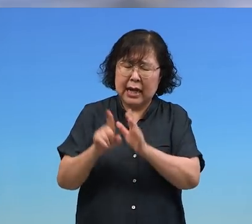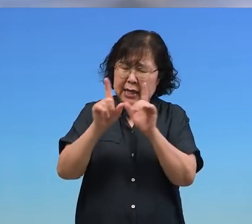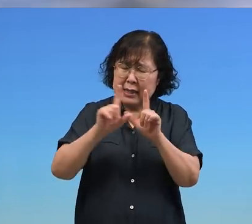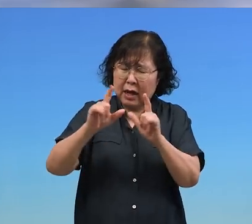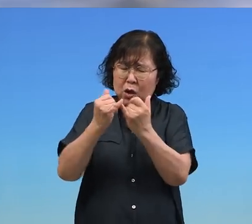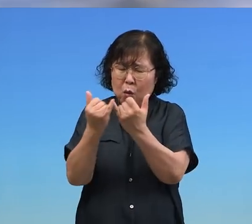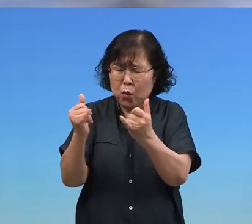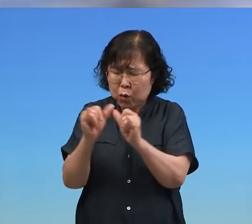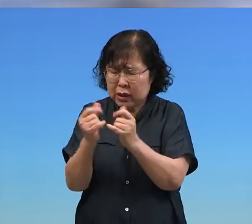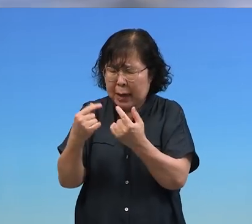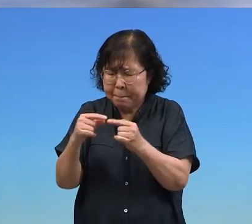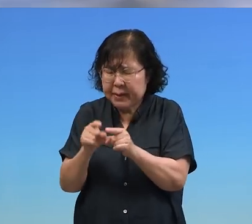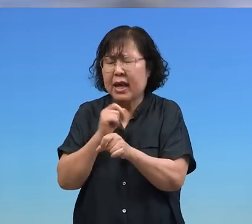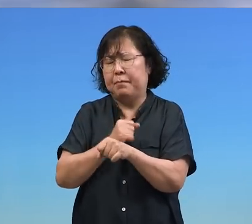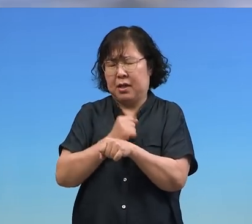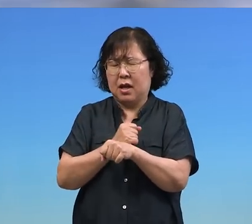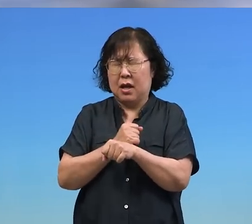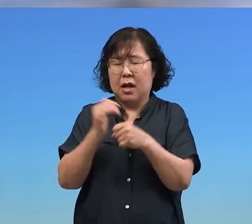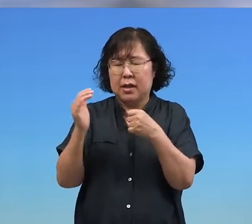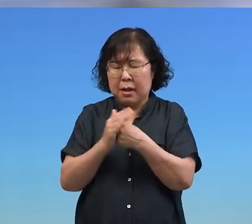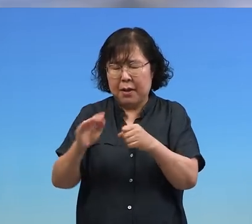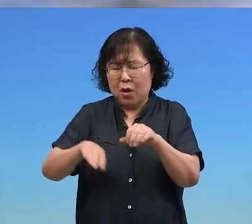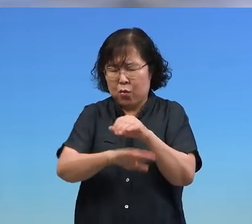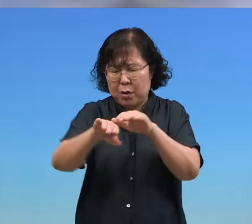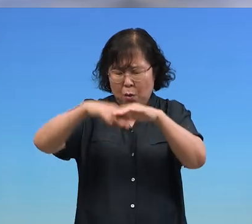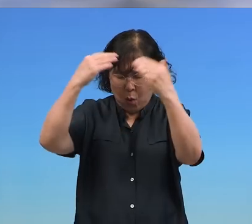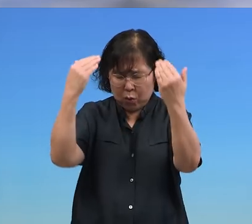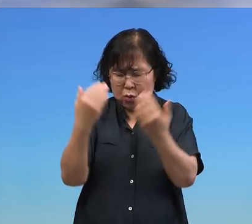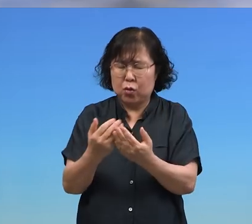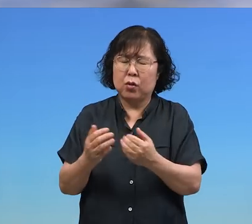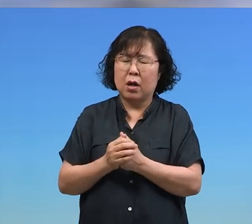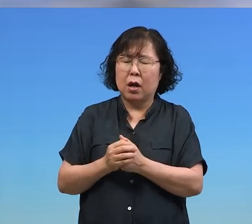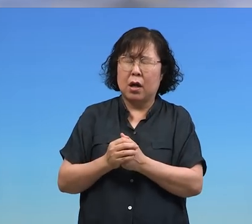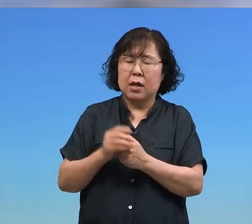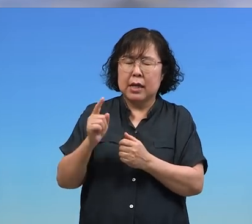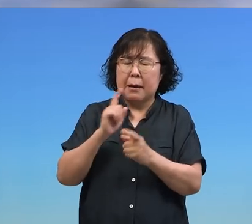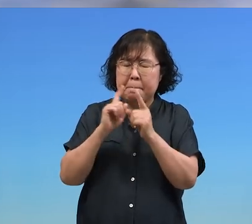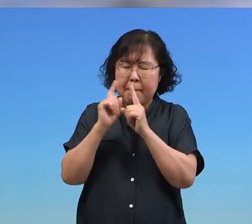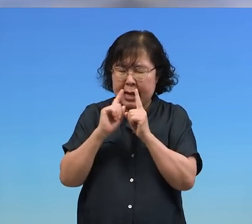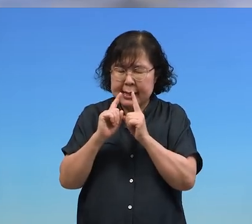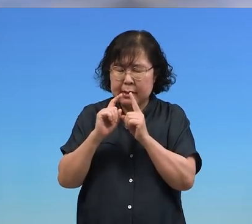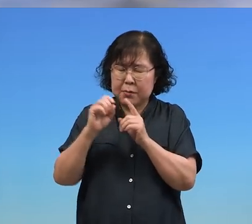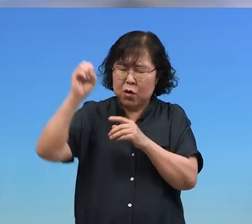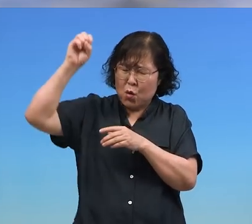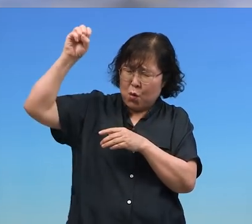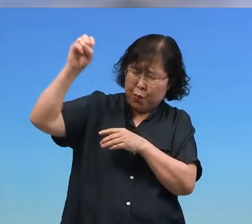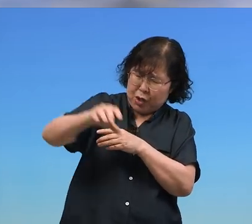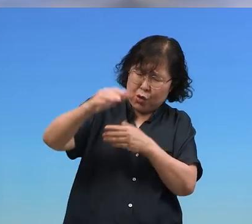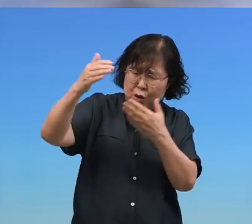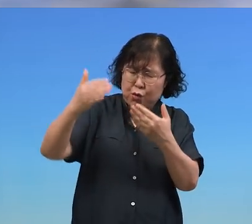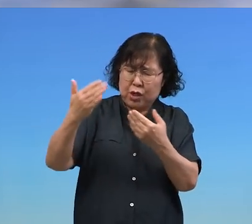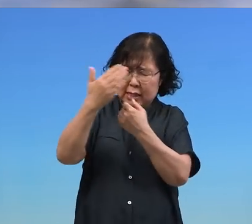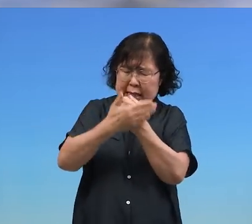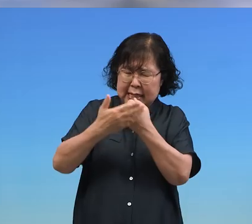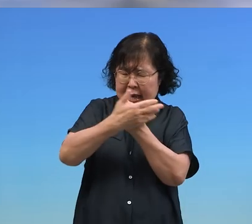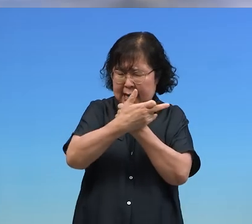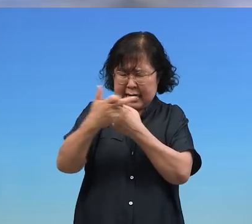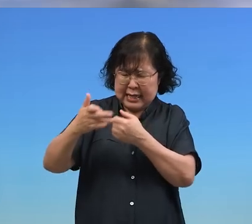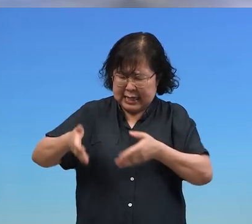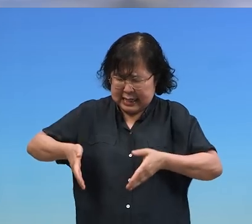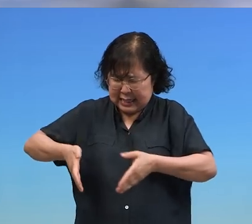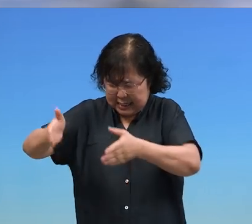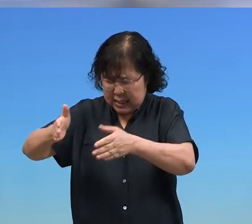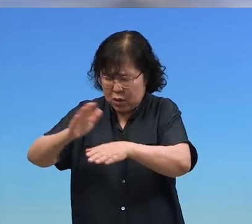신앙생활은 공동체로 하는 것인데 우리 모두가 다 주님 이 말씀으로 비춰주시는 은혜의